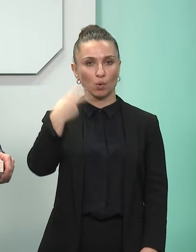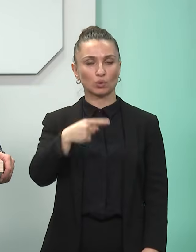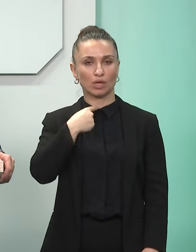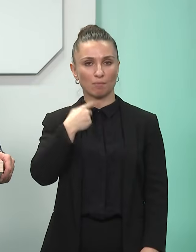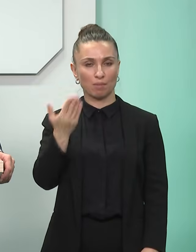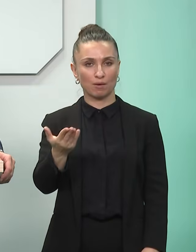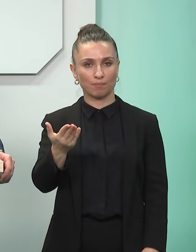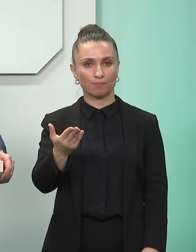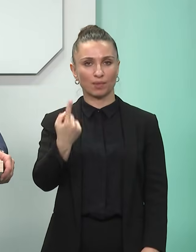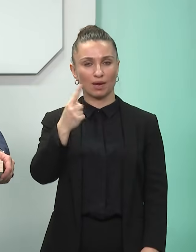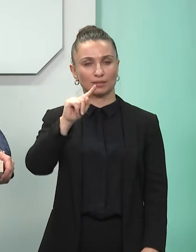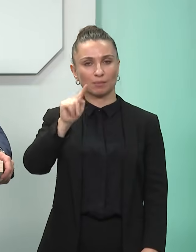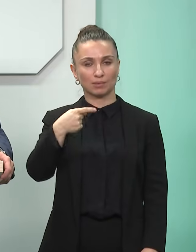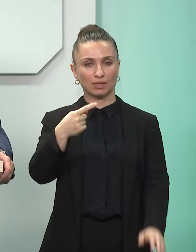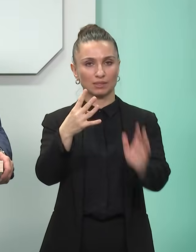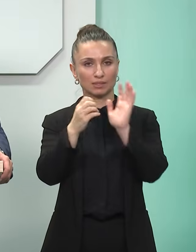ხმა